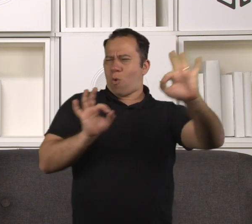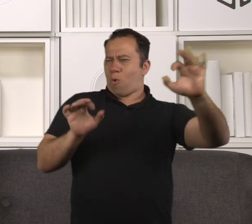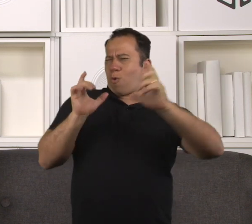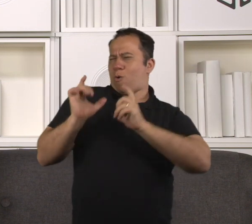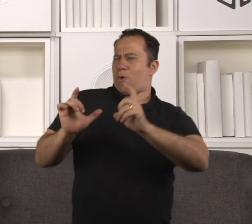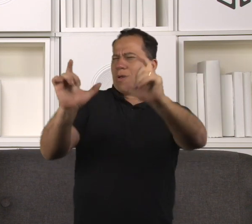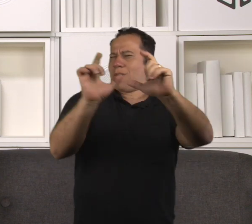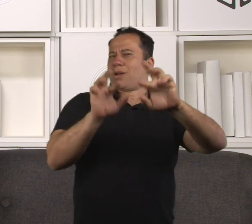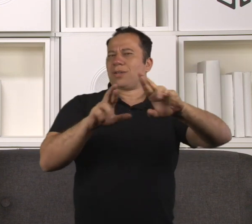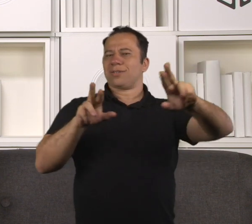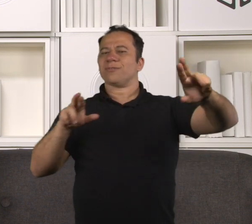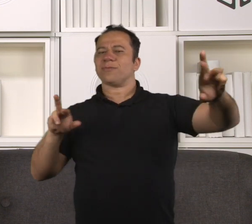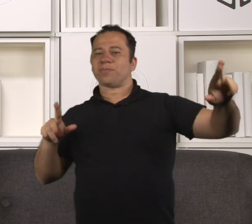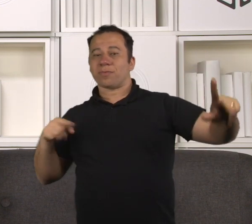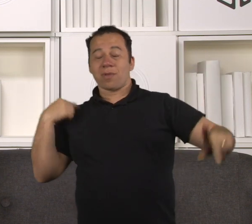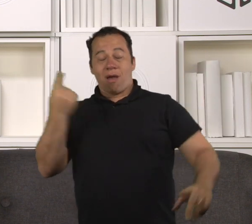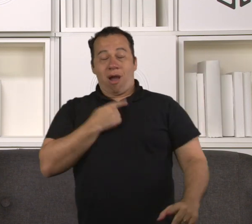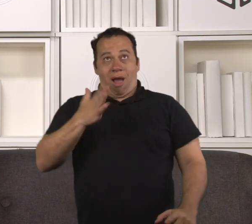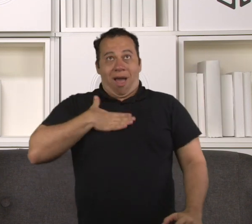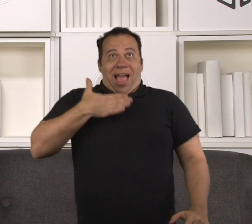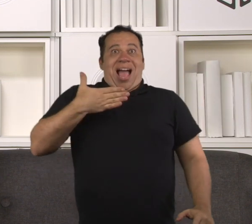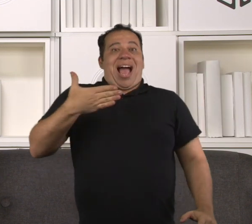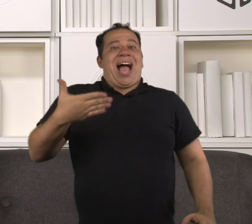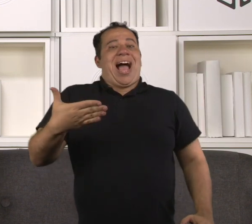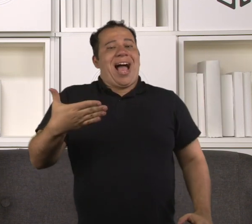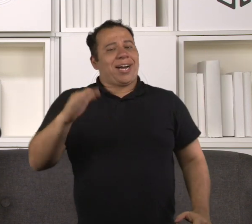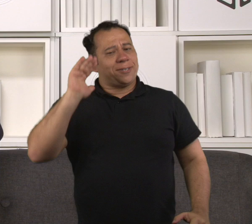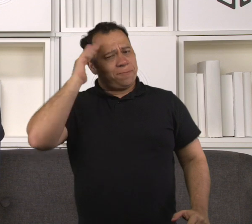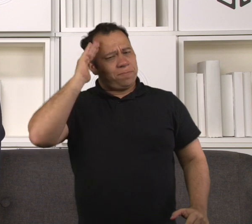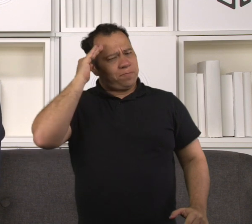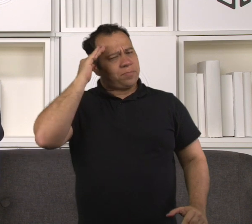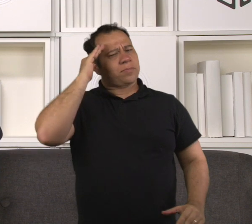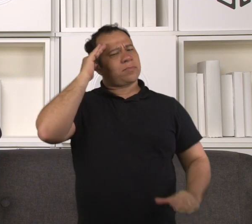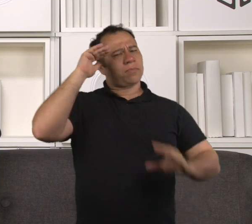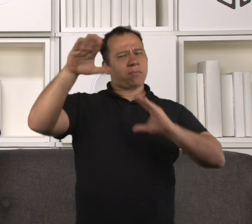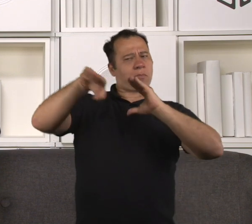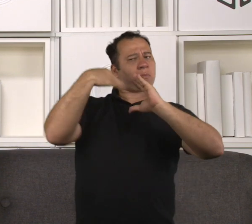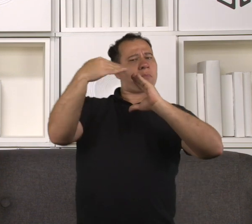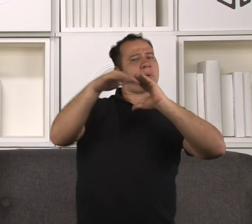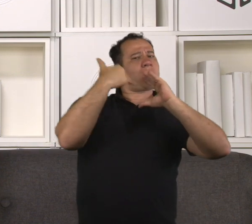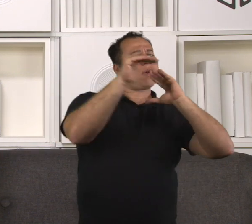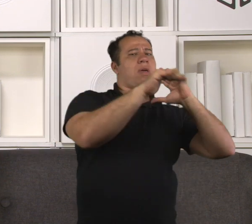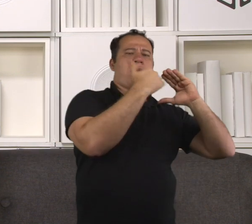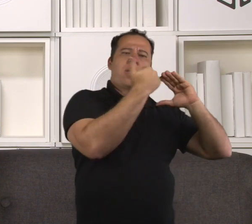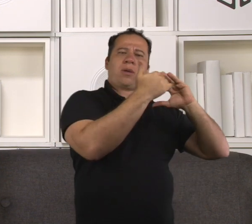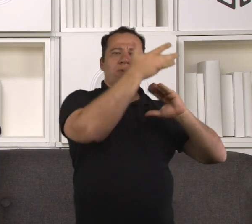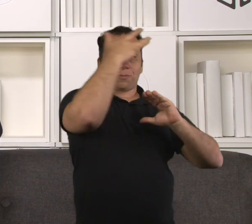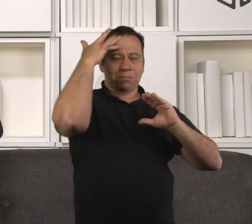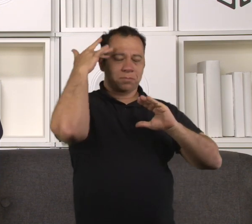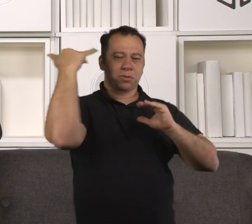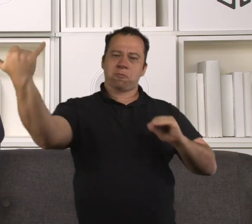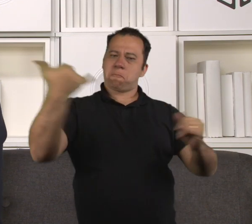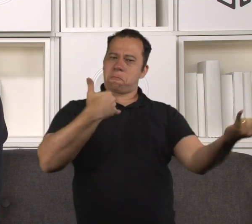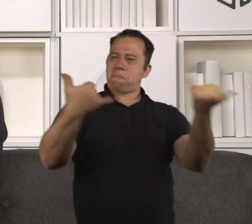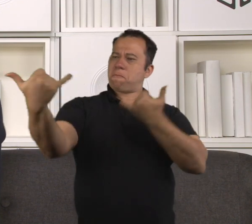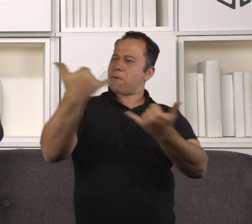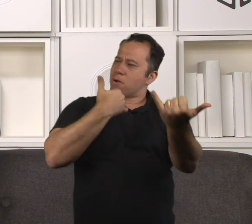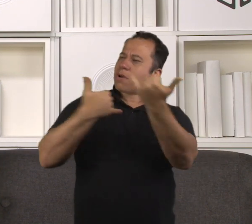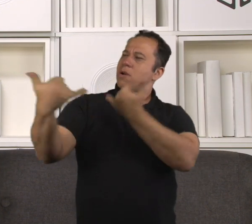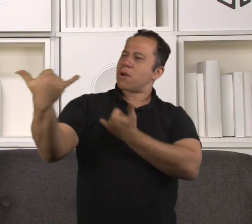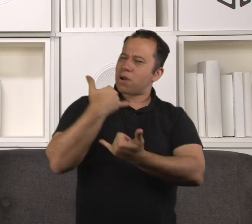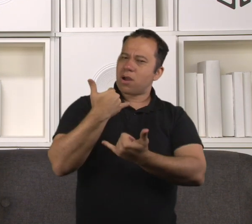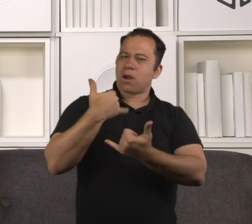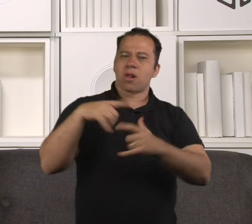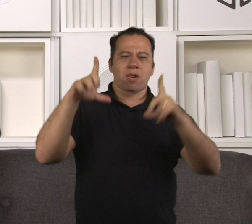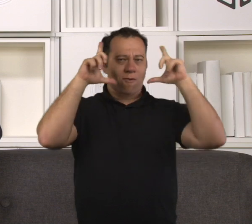impressionado com a quantidade de mensagens que temos recebido, e-mails,